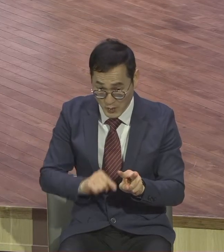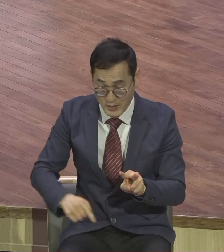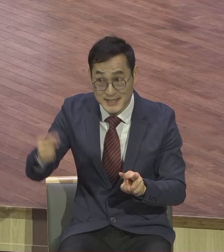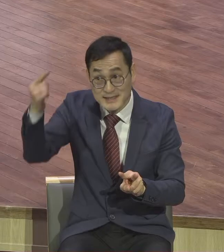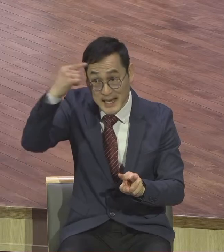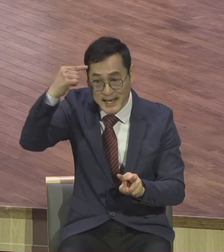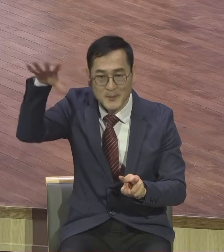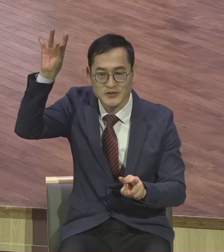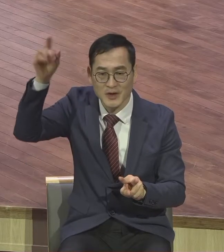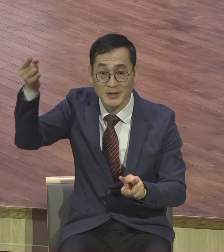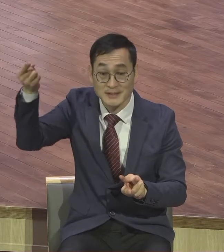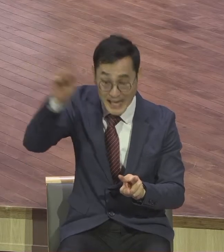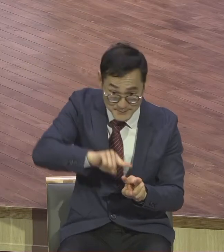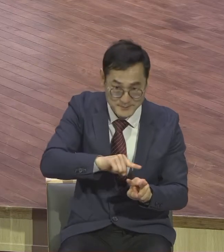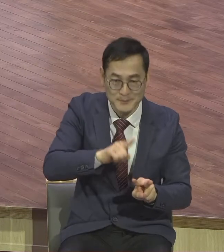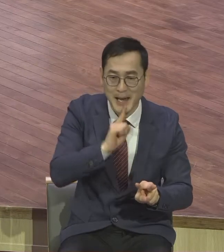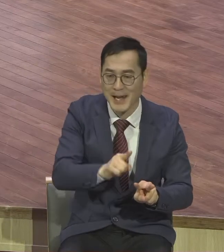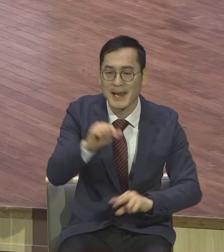생각에서